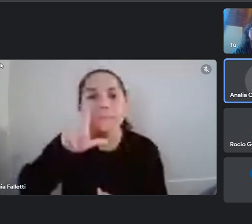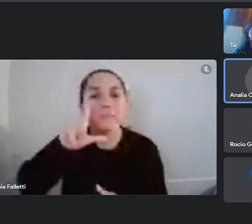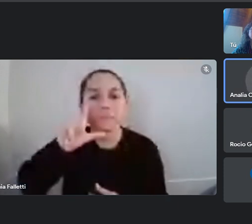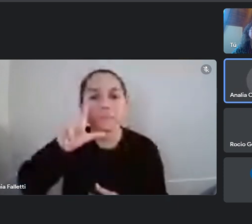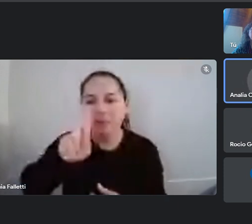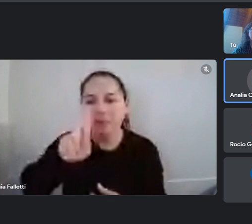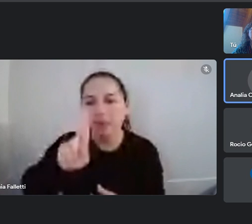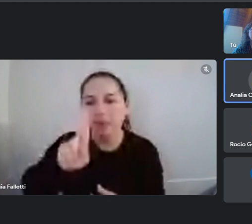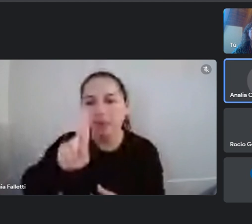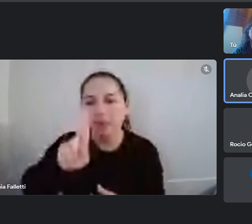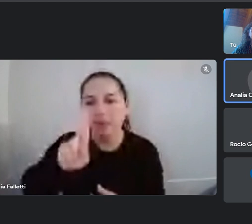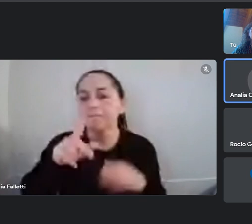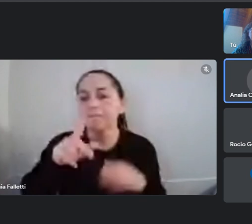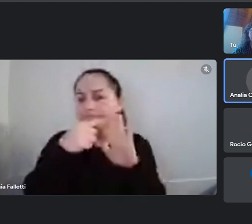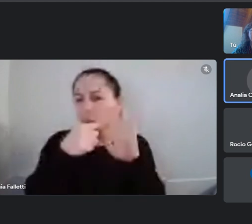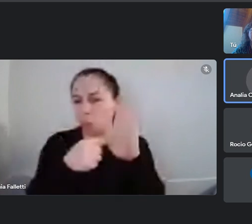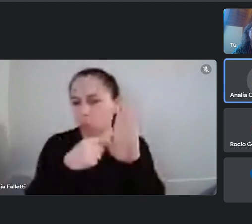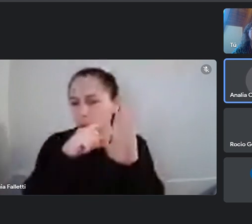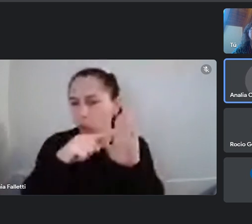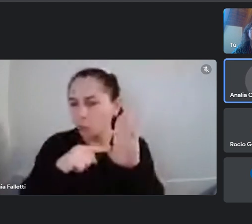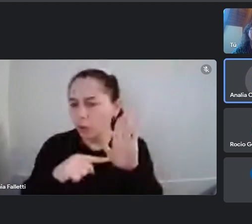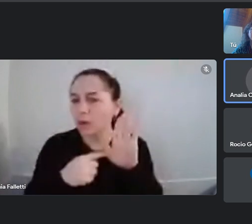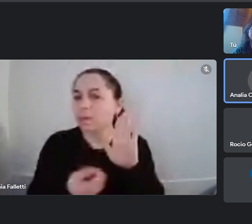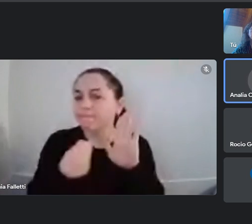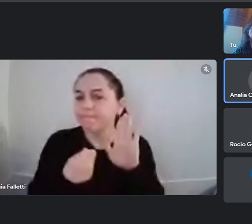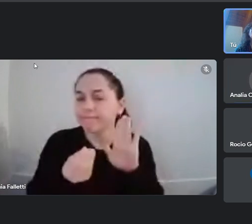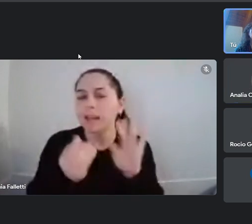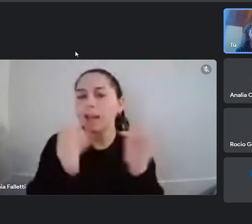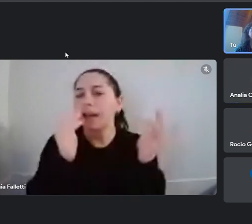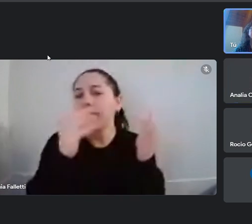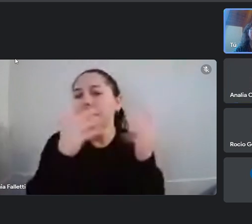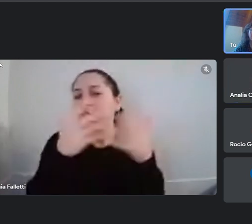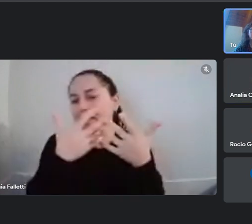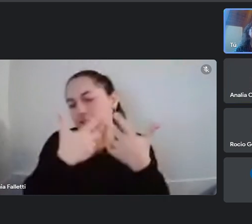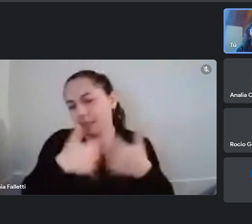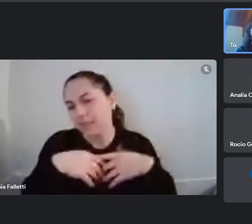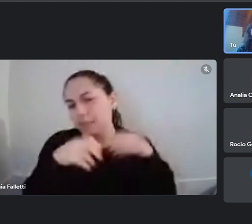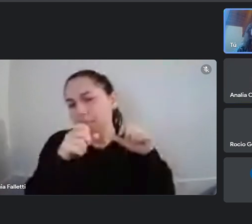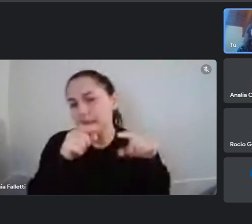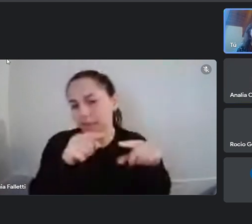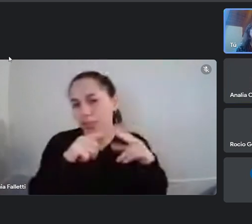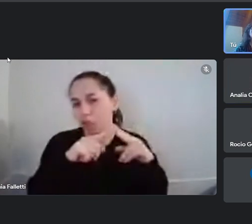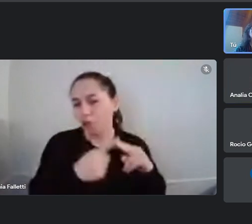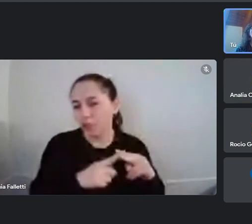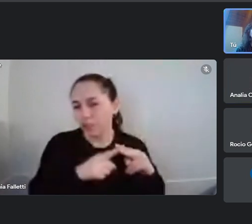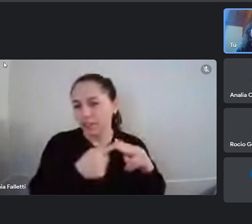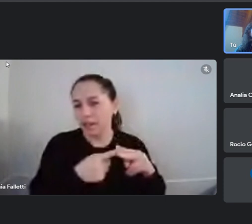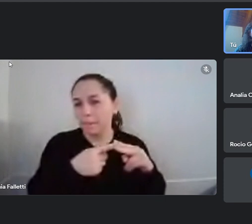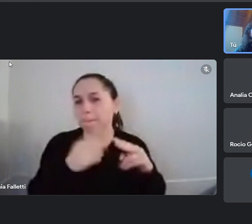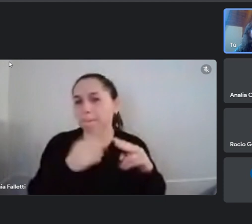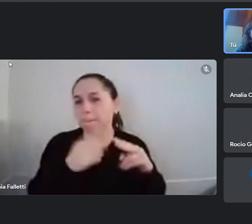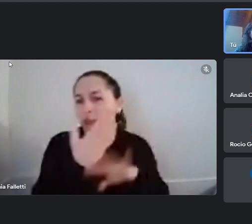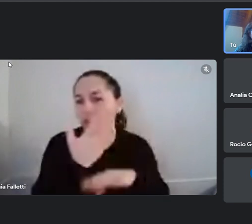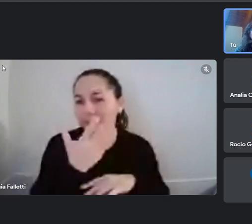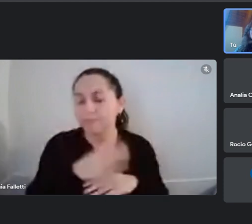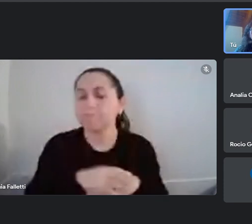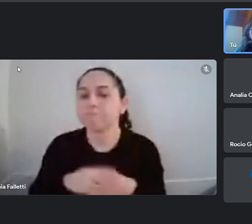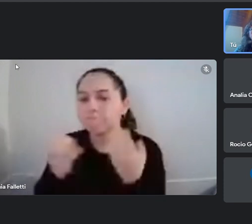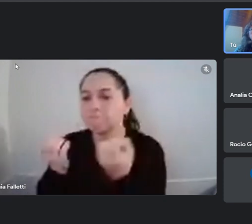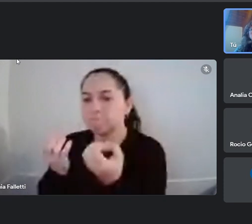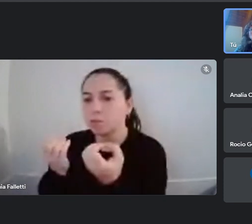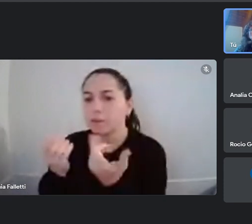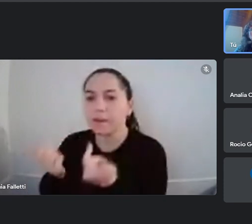instrucciones asistidas por tecnología moderna. Las instrucciones, claro, muy bien. Entonces, instrucciones, el núcleo, ¿sí?